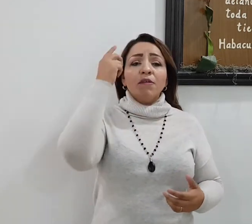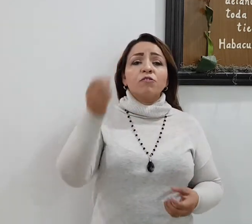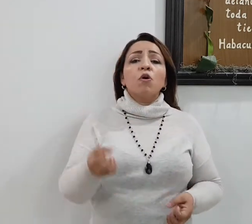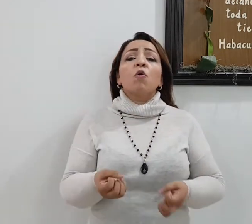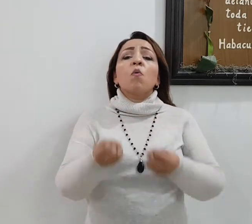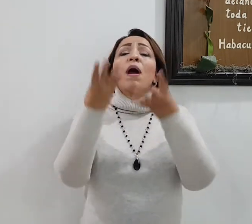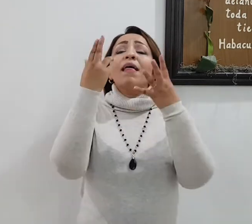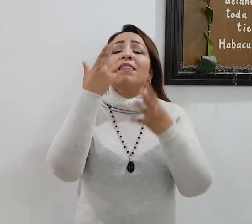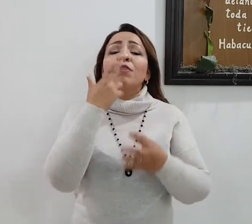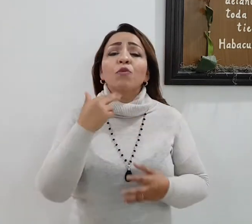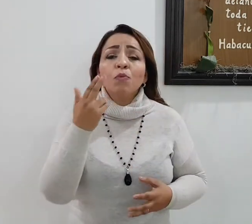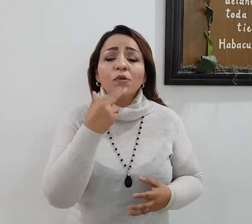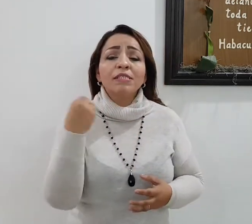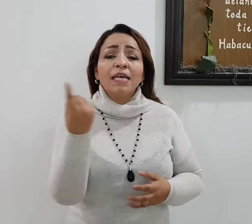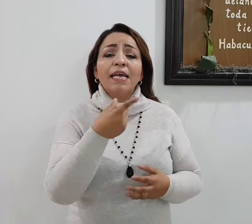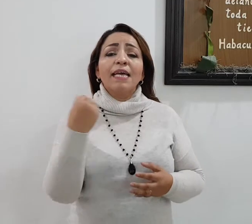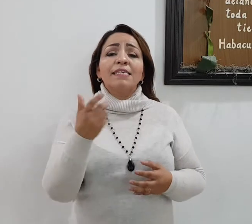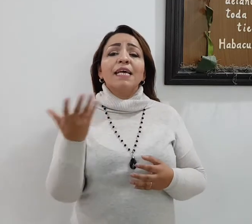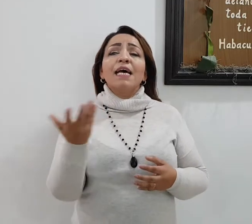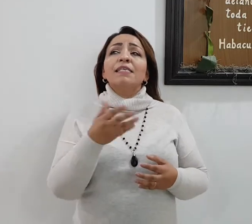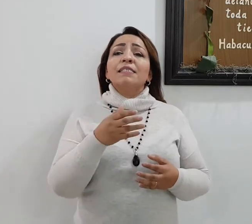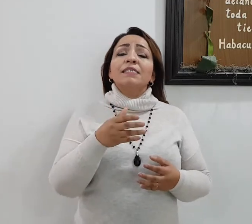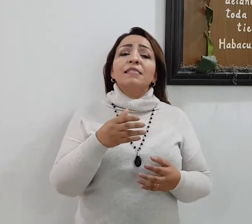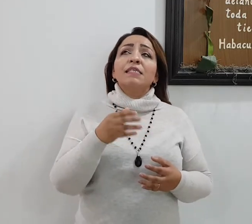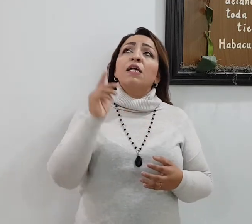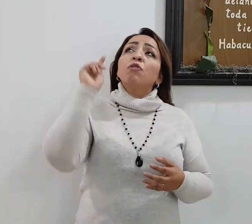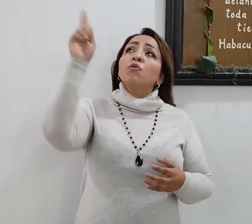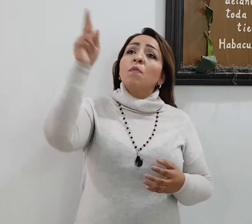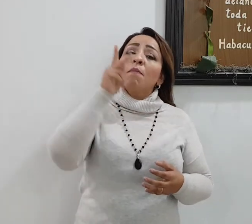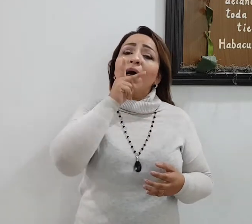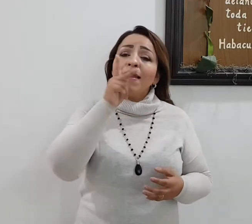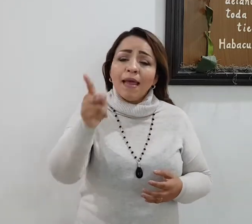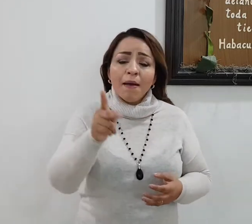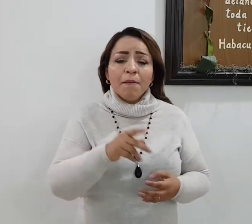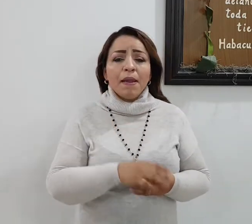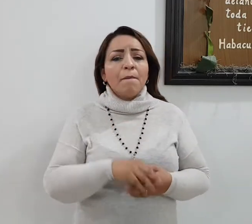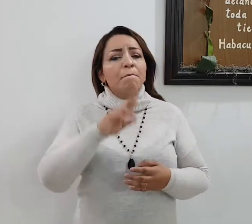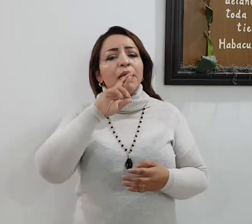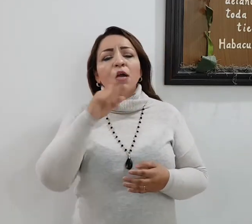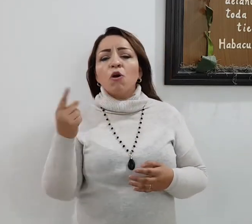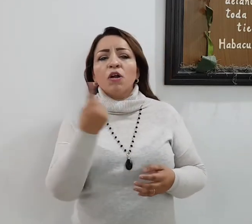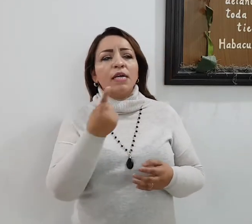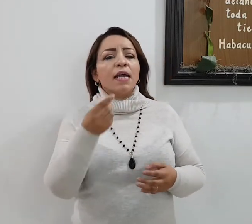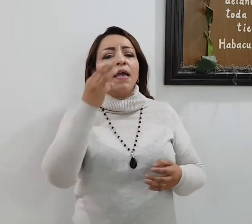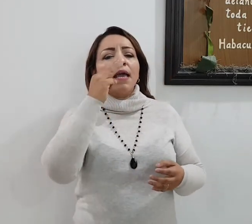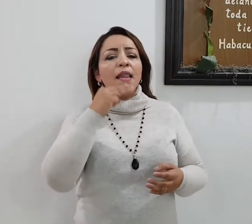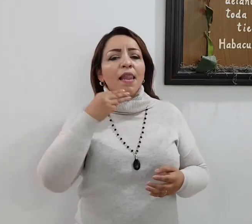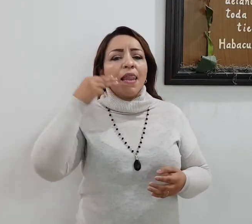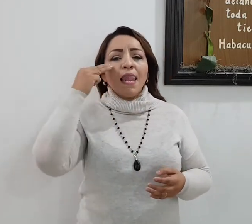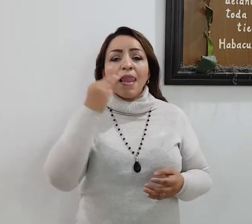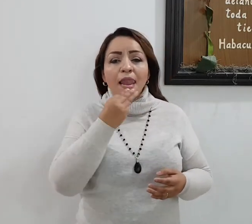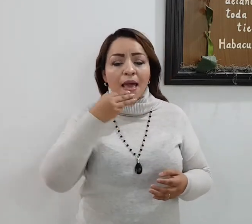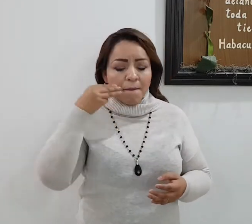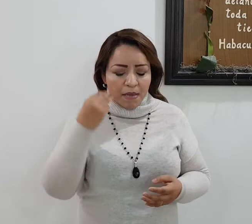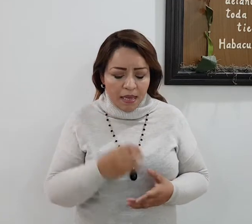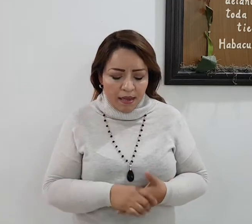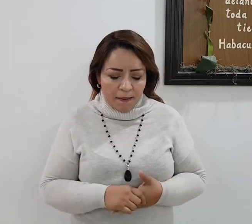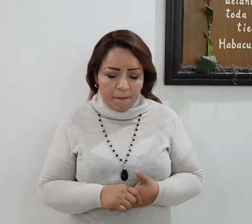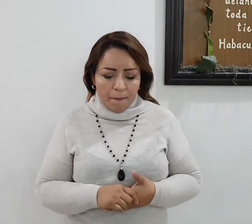más que la miel a mi boca. Nada mejor, hermanos, que la palabra del Señor para recibir otra vez amor,